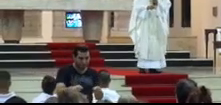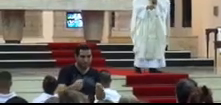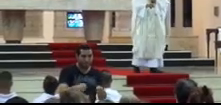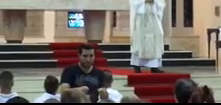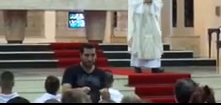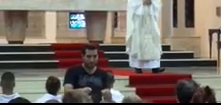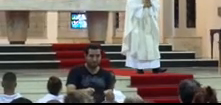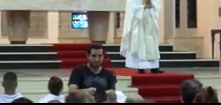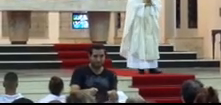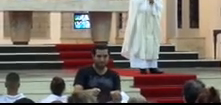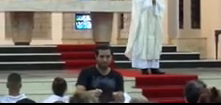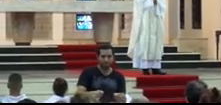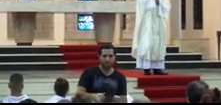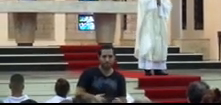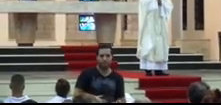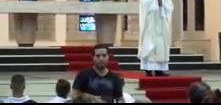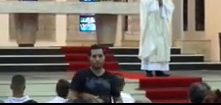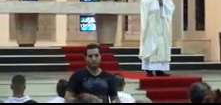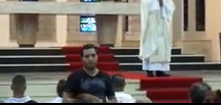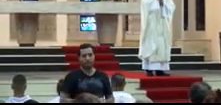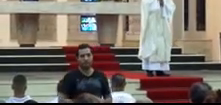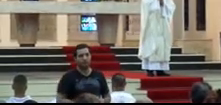para nós o imperativo